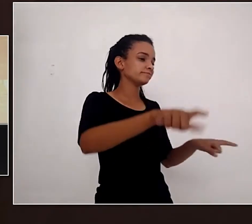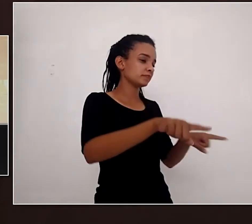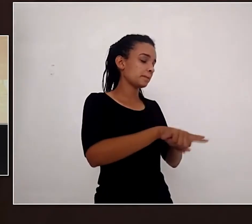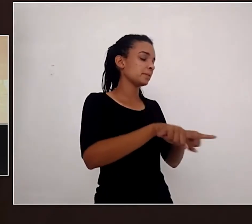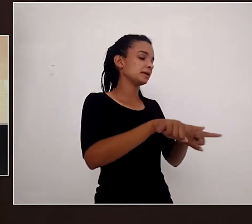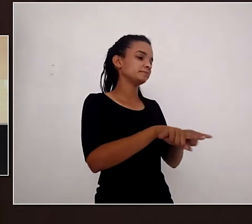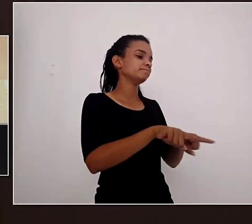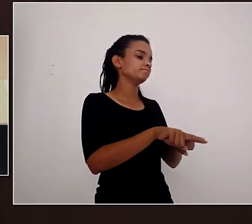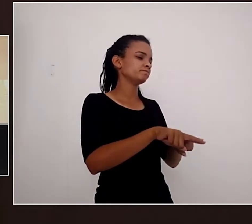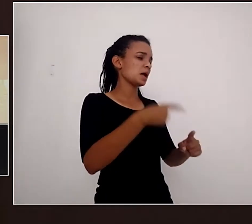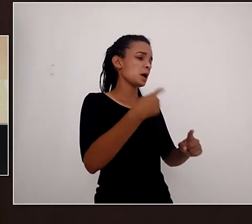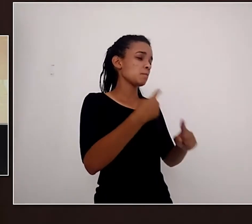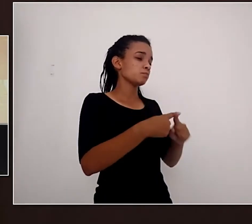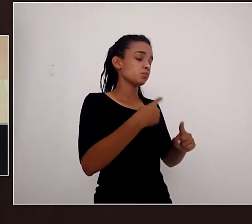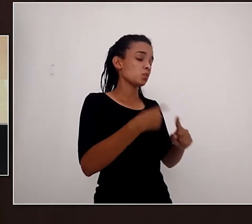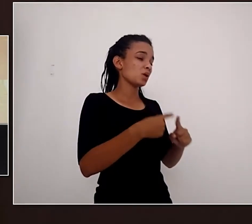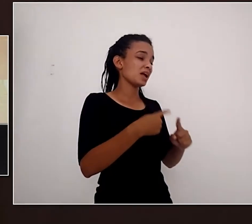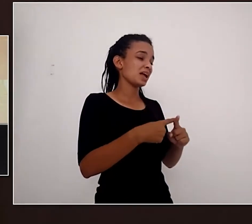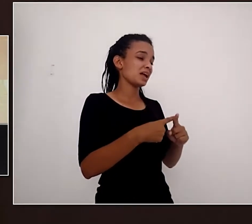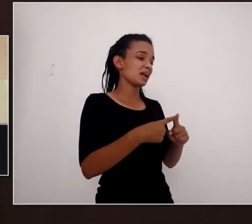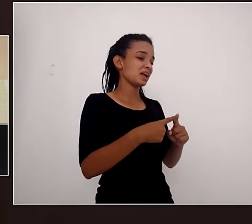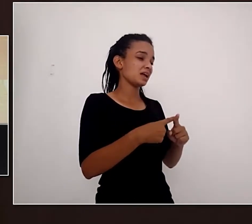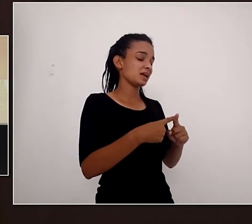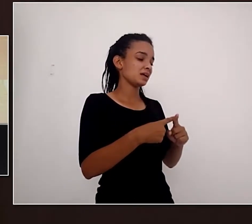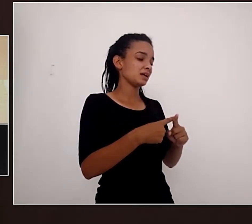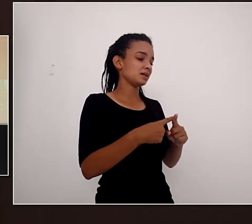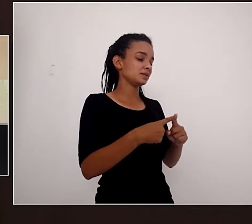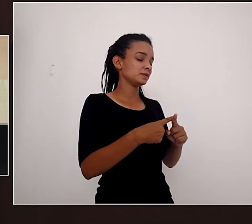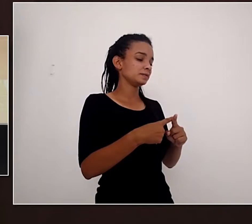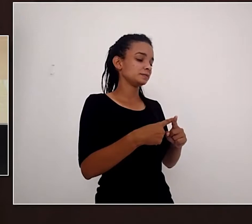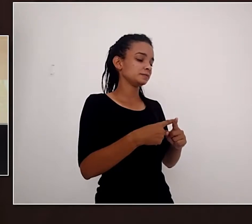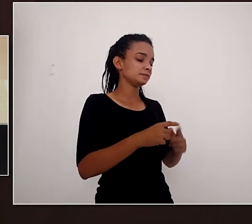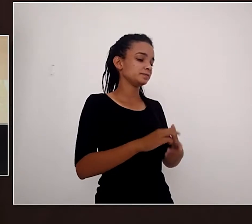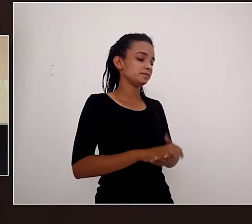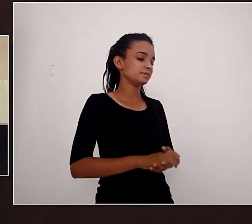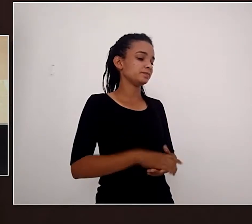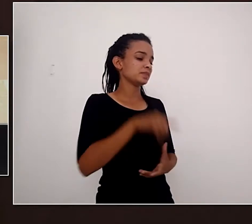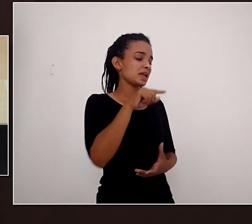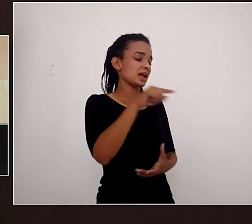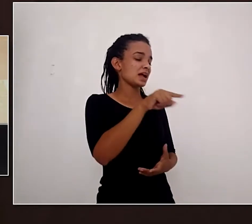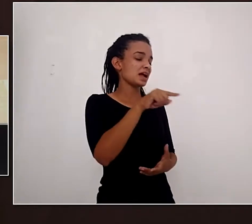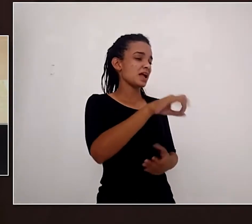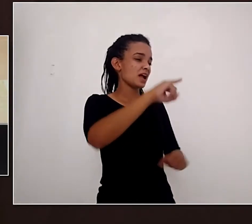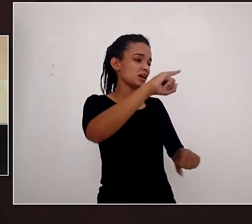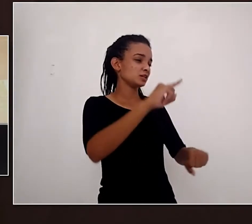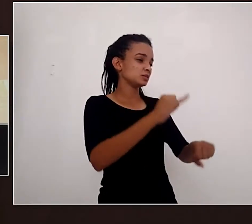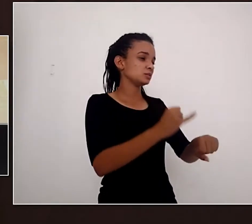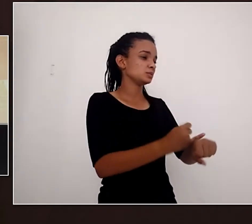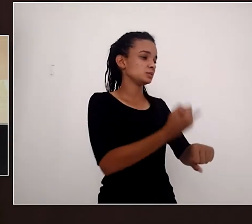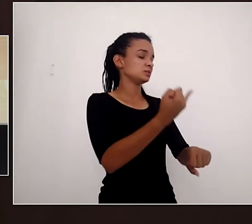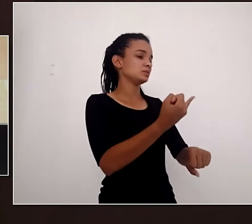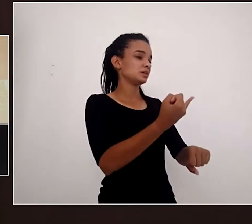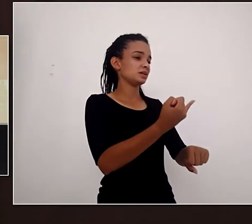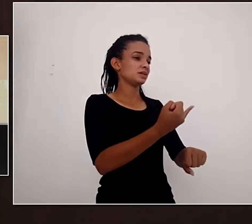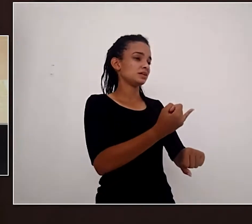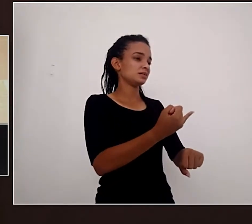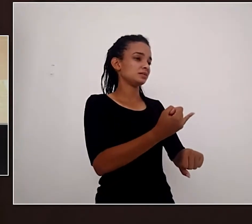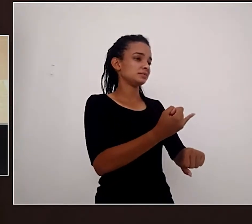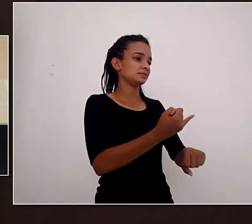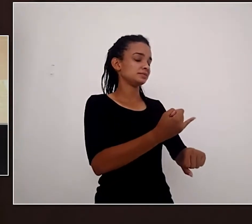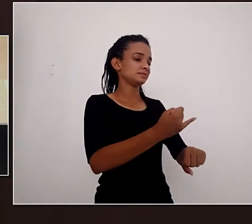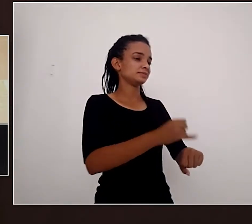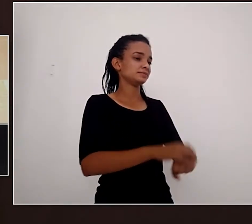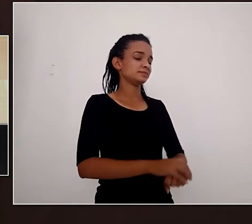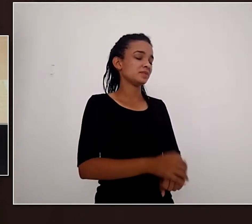né, final da rendição, né, de Jerusalém, o povo estava já em situação